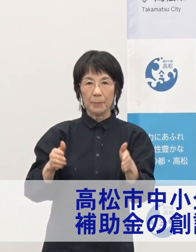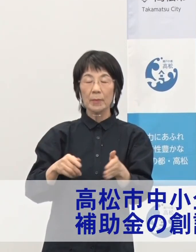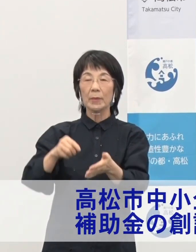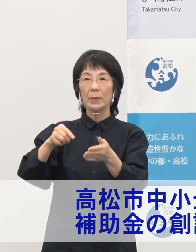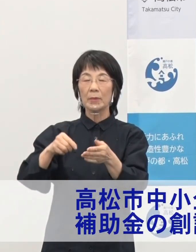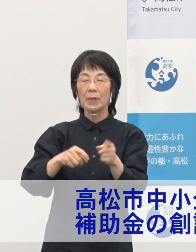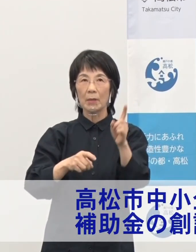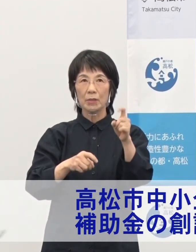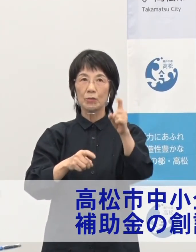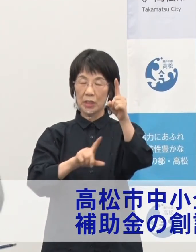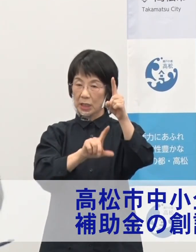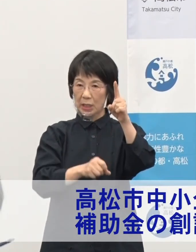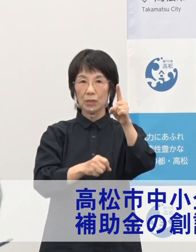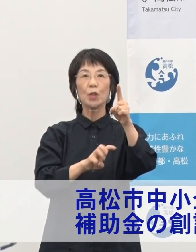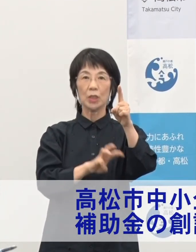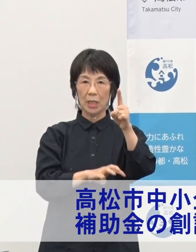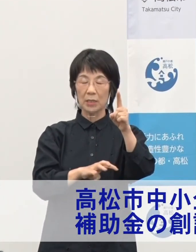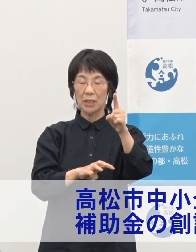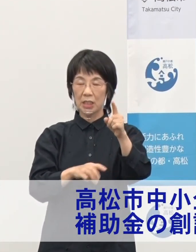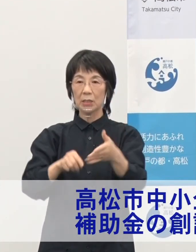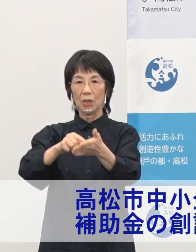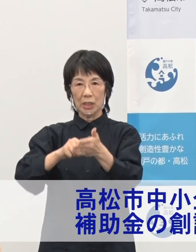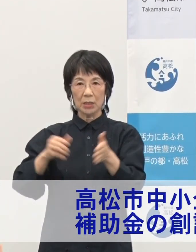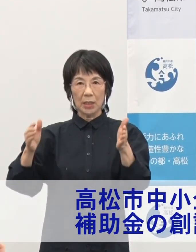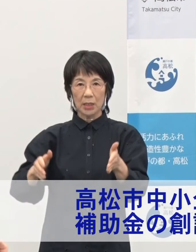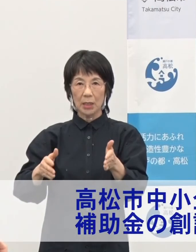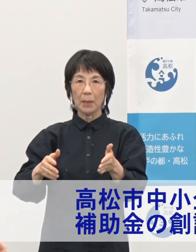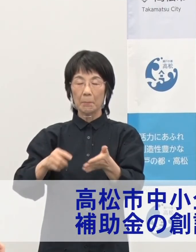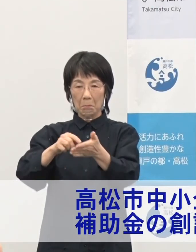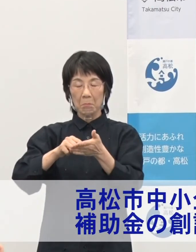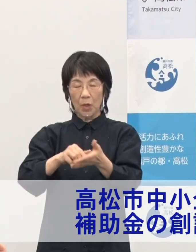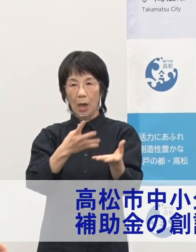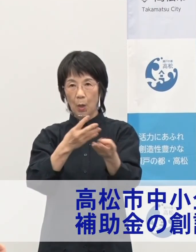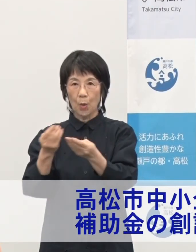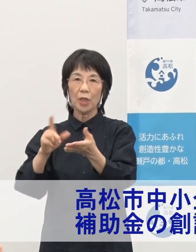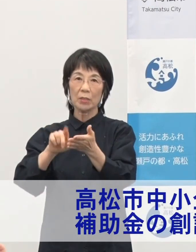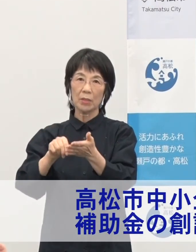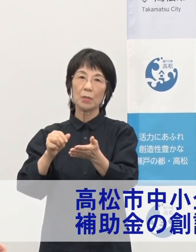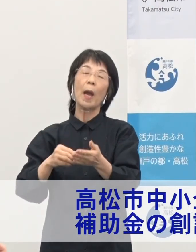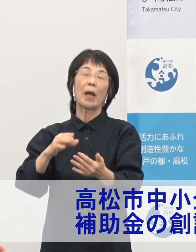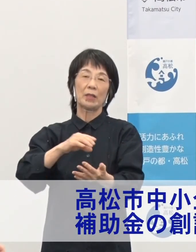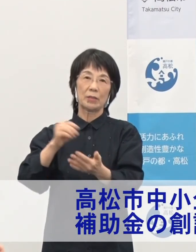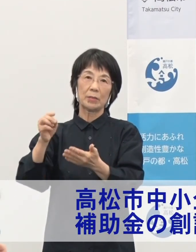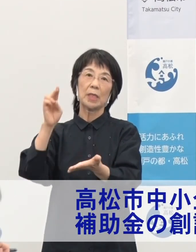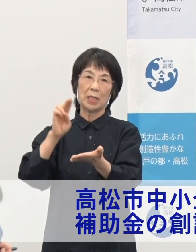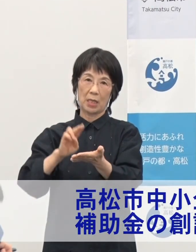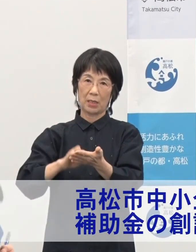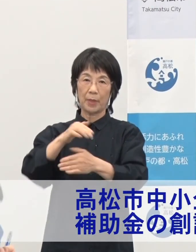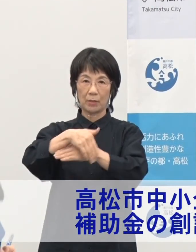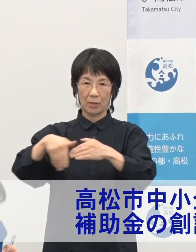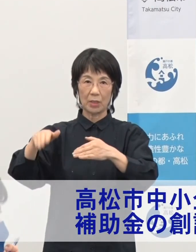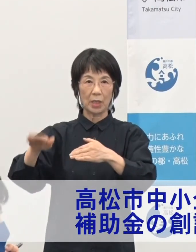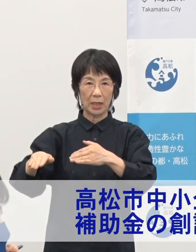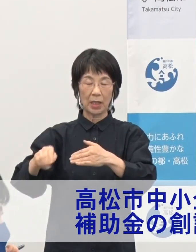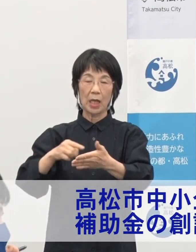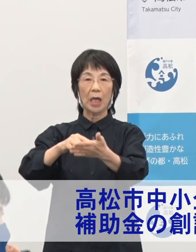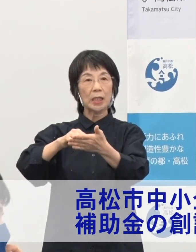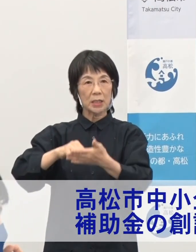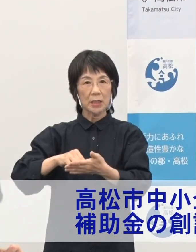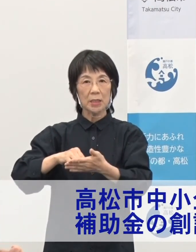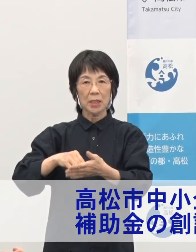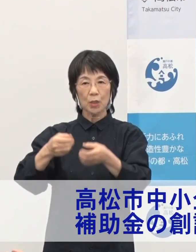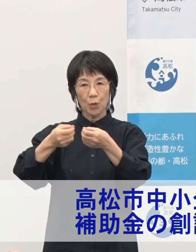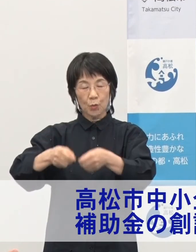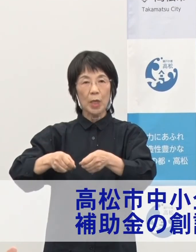補助事業者を決定する予定といたしておりますその他申請方法等の詳細につきましては